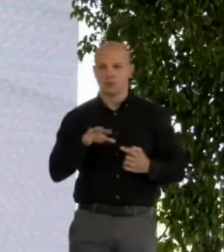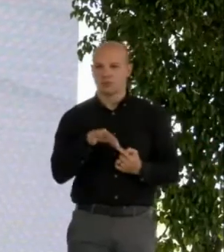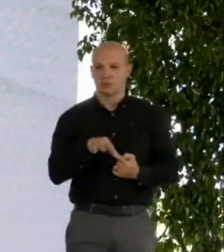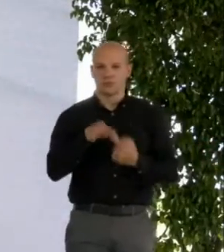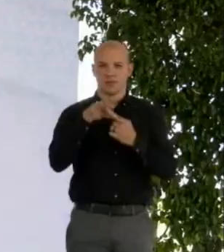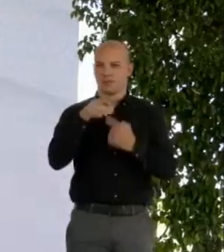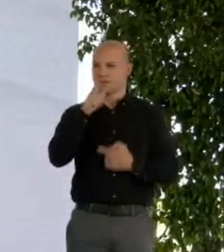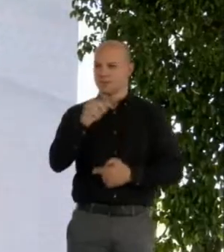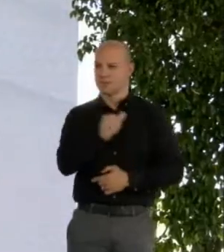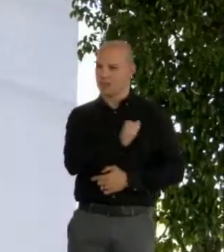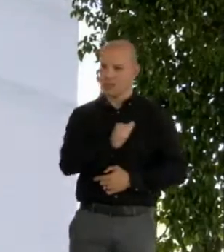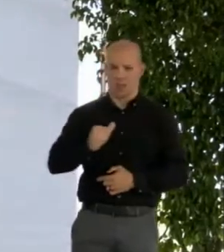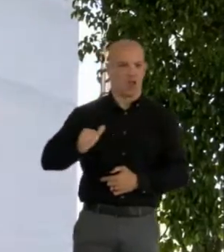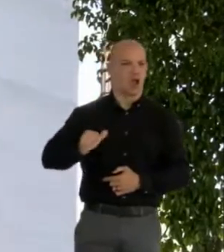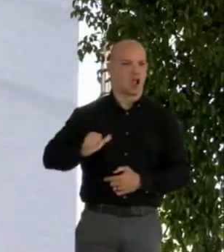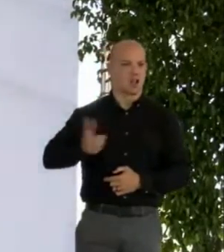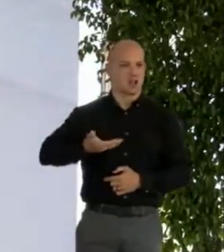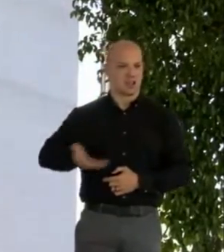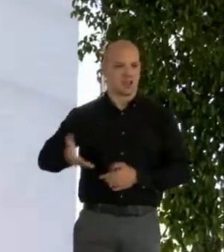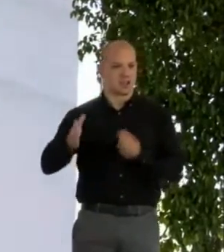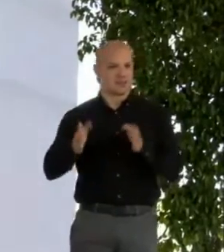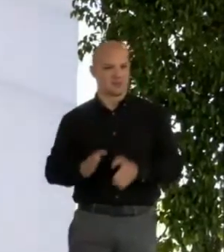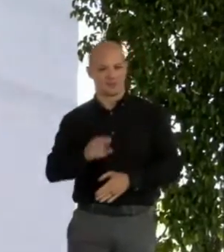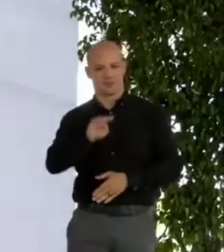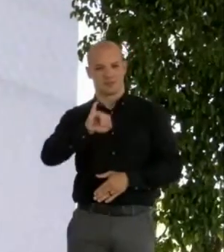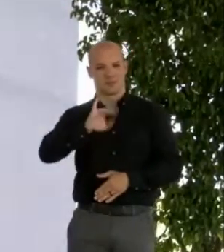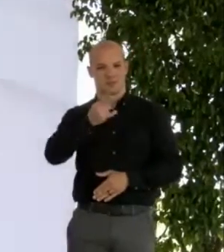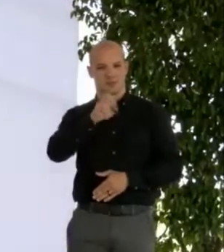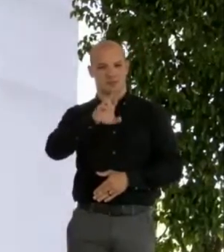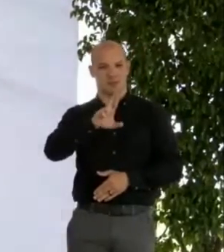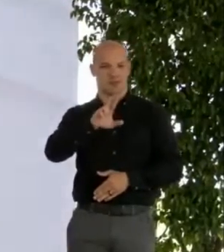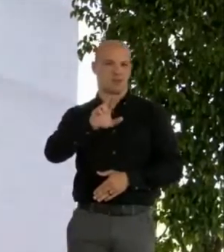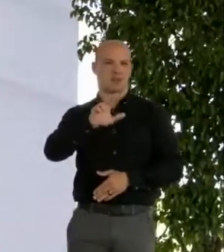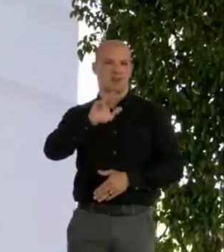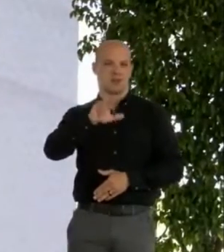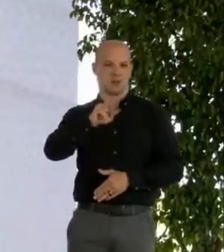nuestro alcalde anfitrión, Miguel Romero.